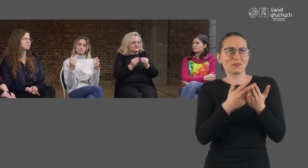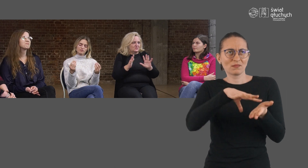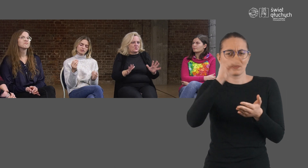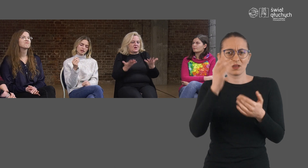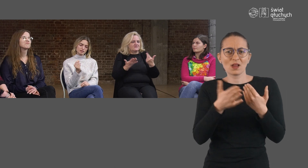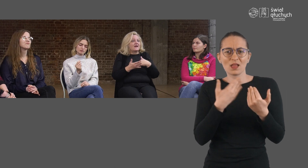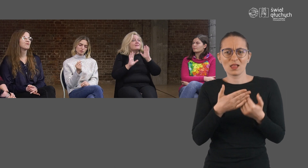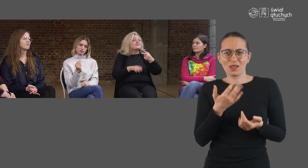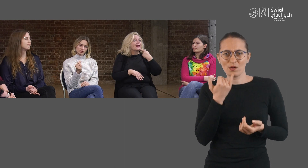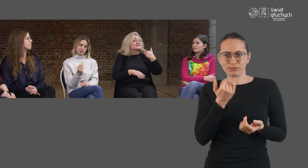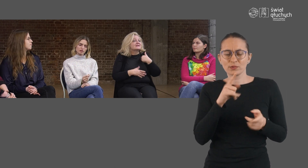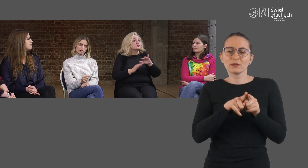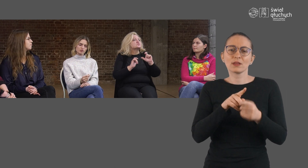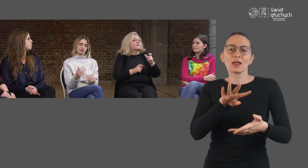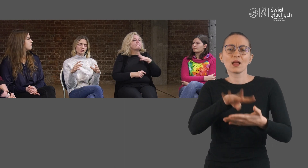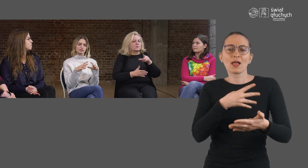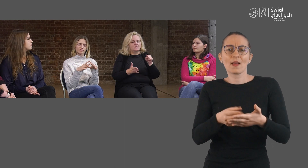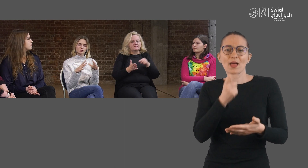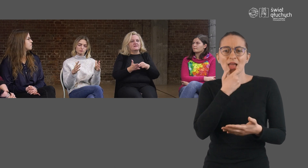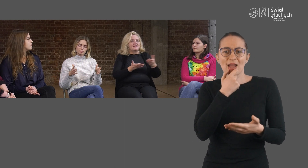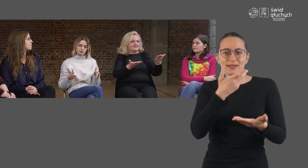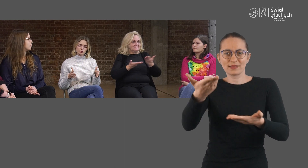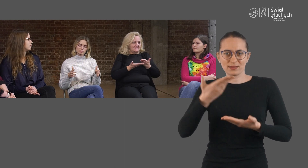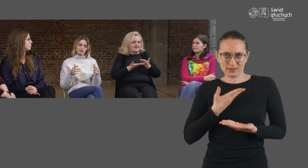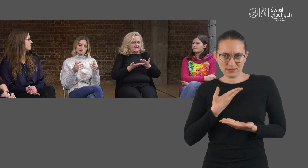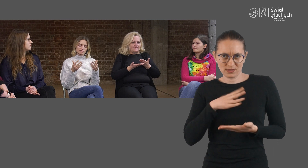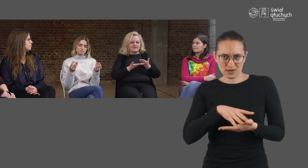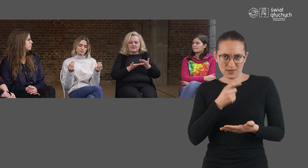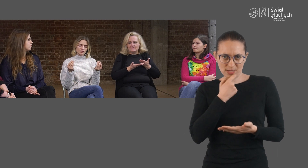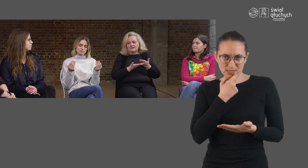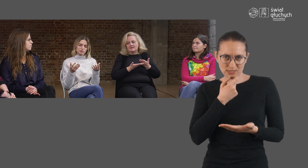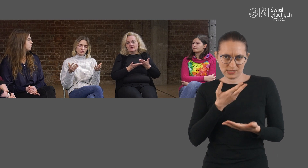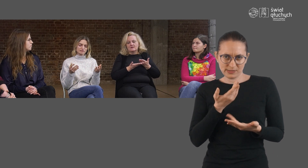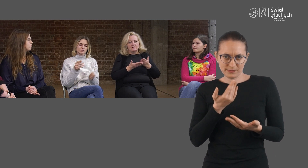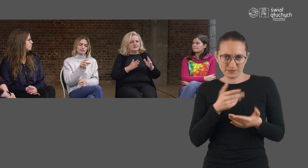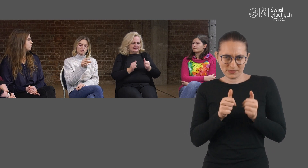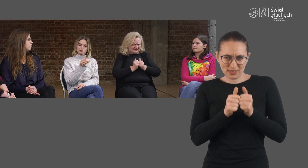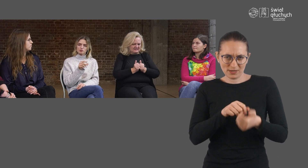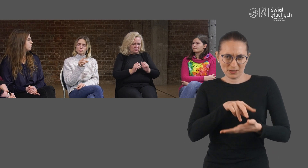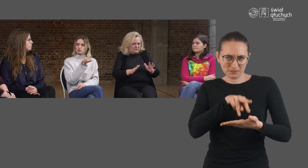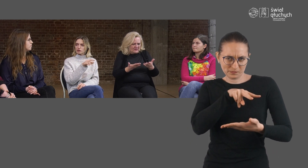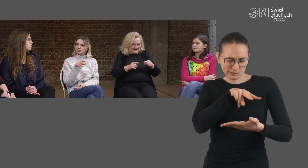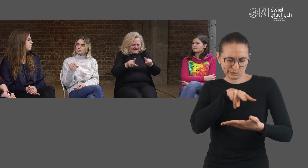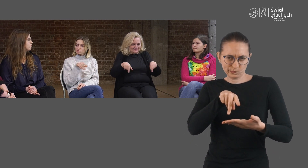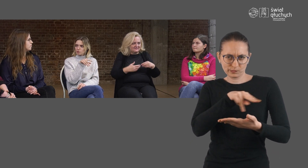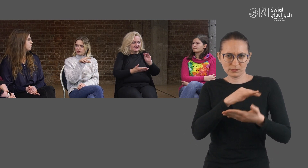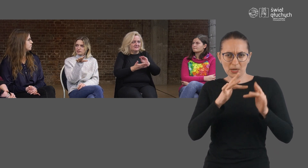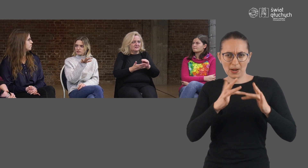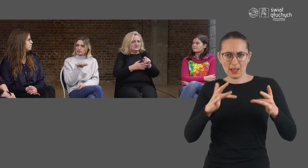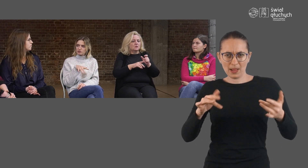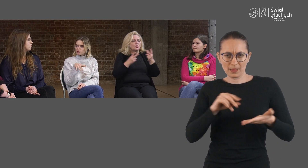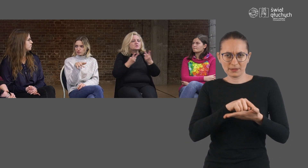No i nawet na angielskim było coś takiego, że dawali nam po prostu takie zbyt łatwe zadania, że po prostu szukaliśmy